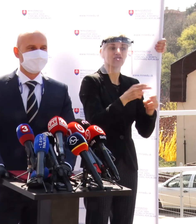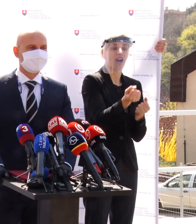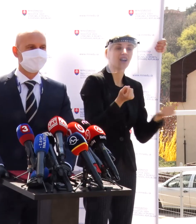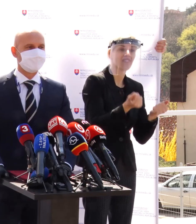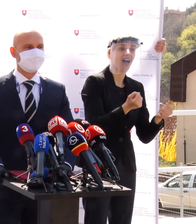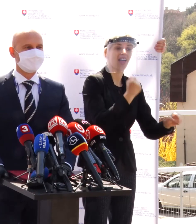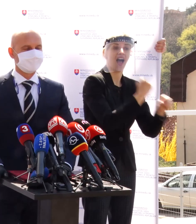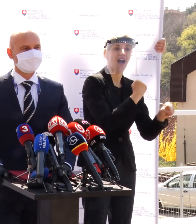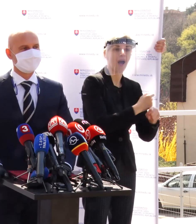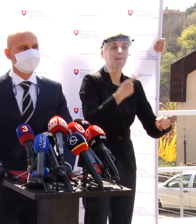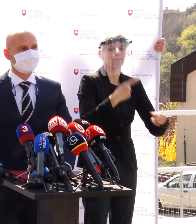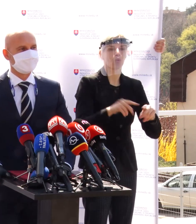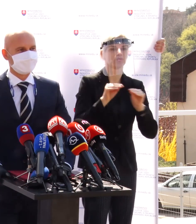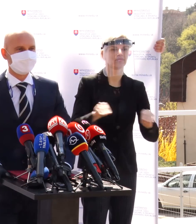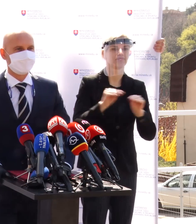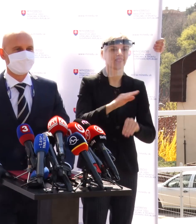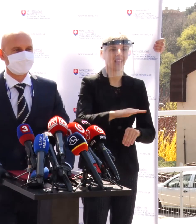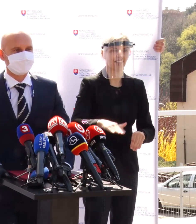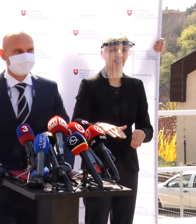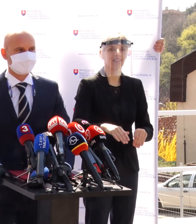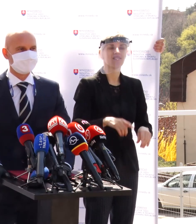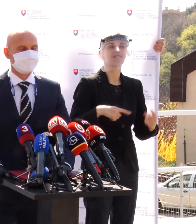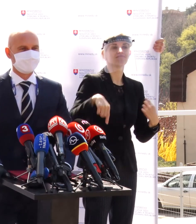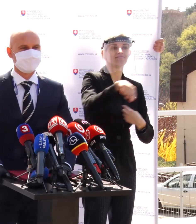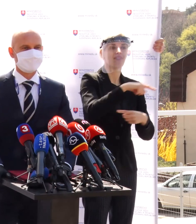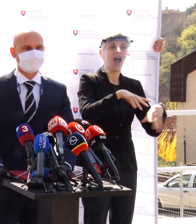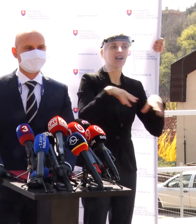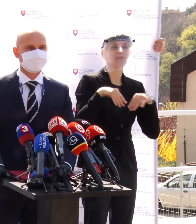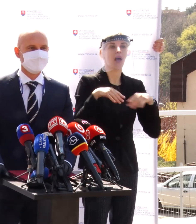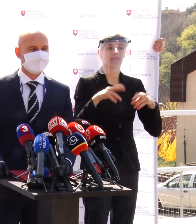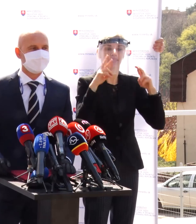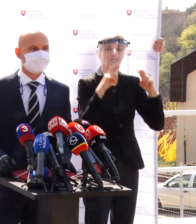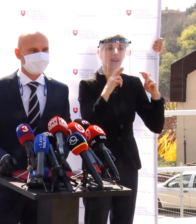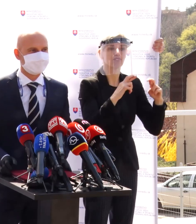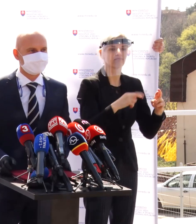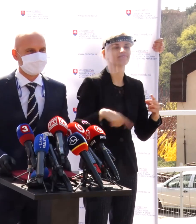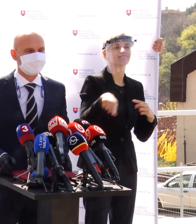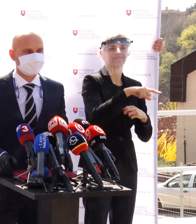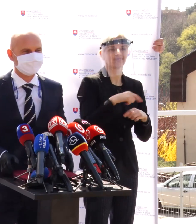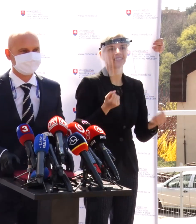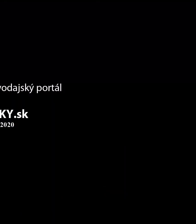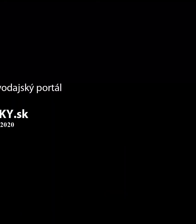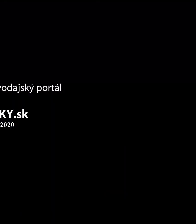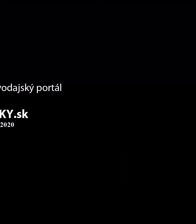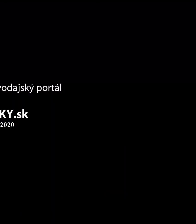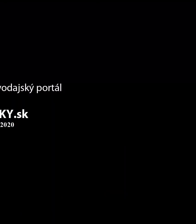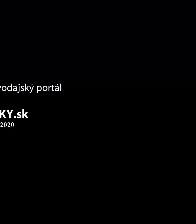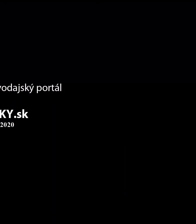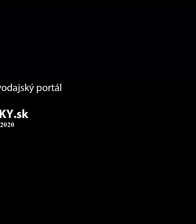si, že takýmto spôsobom sa všetci dostaneme na jednu loď a túto situáciu spoločne zvládneme. A ja vám všetkým za to ďakujem.